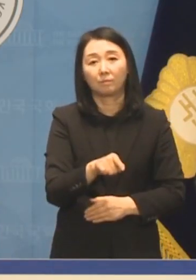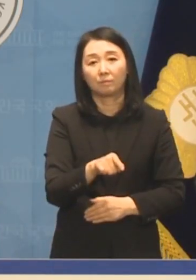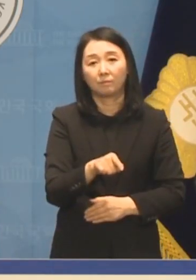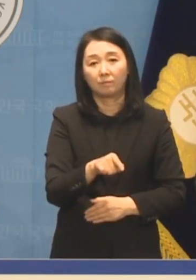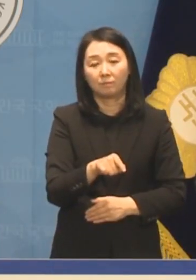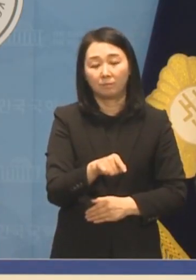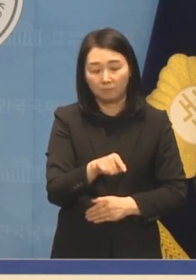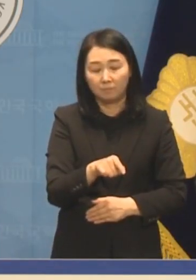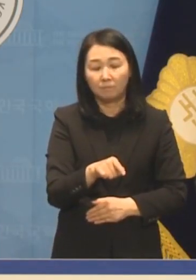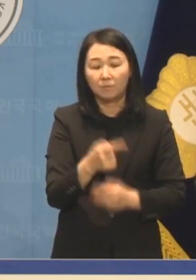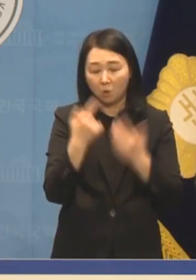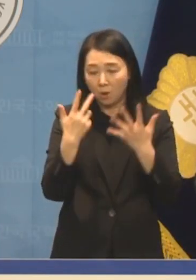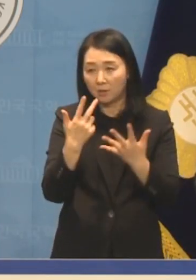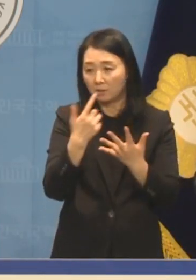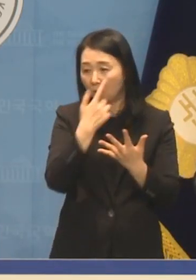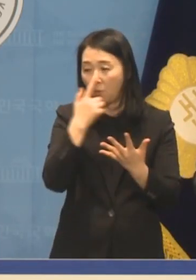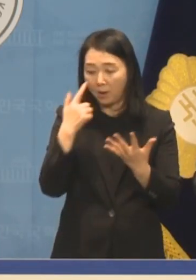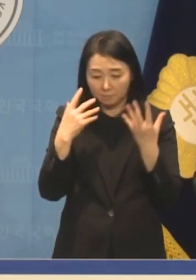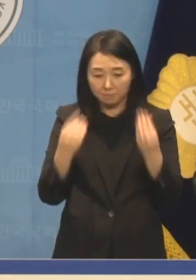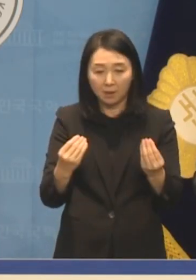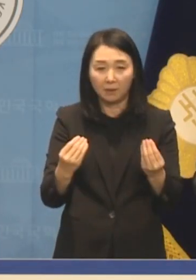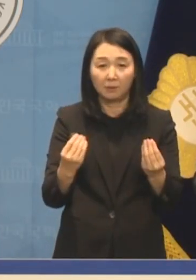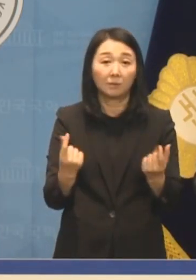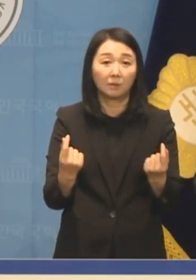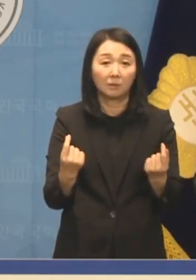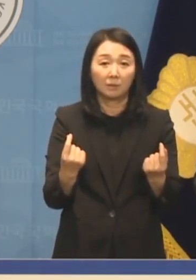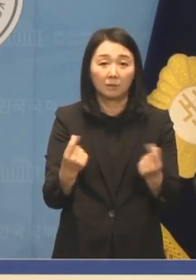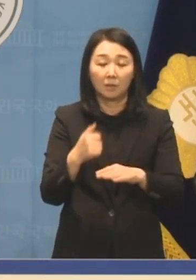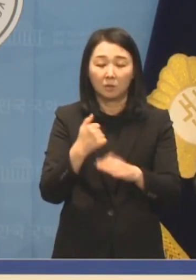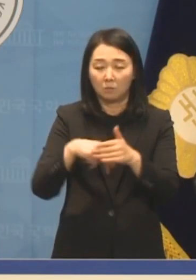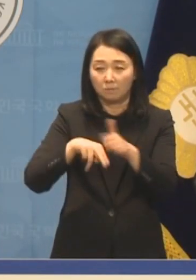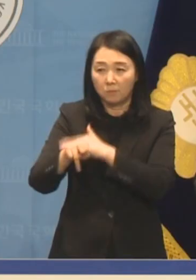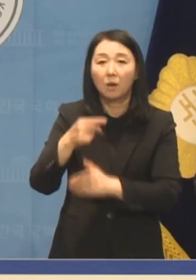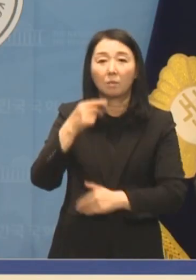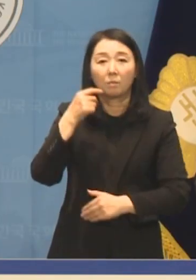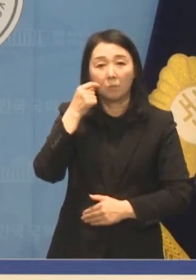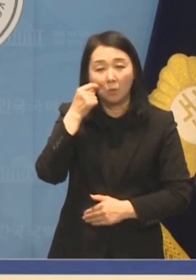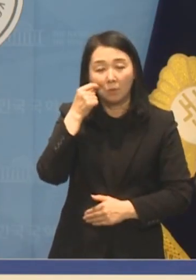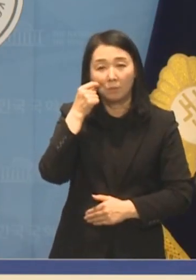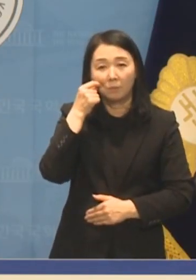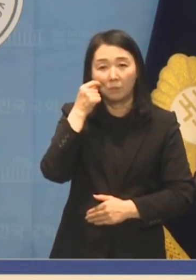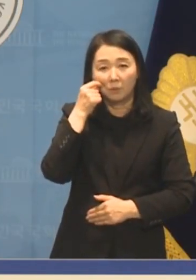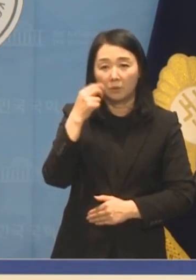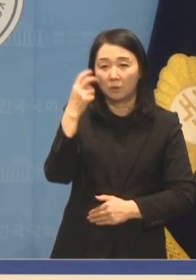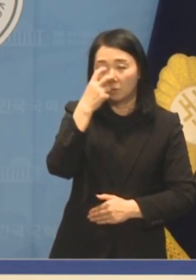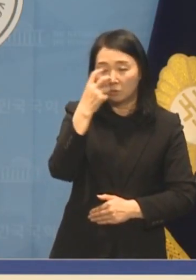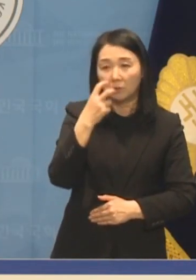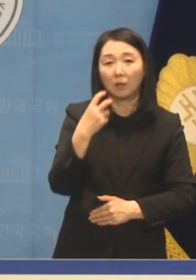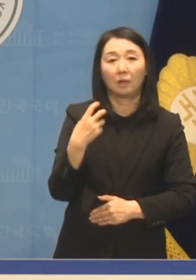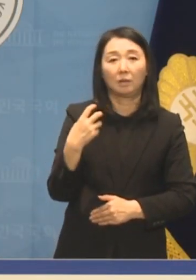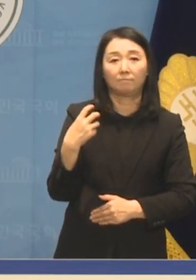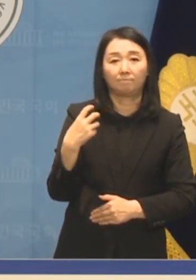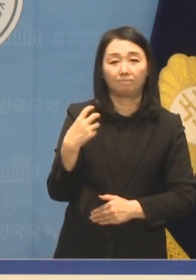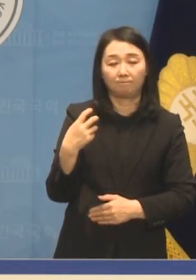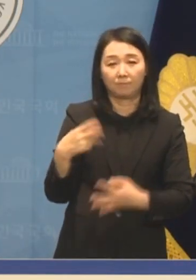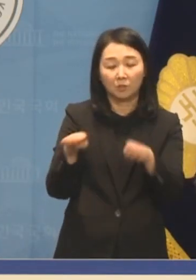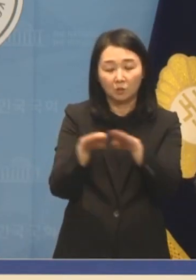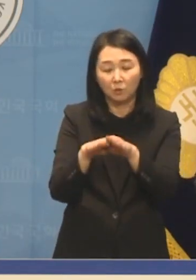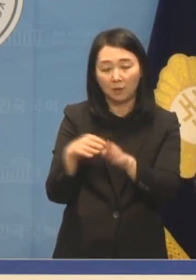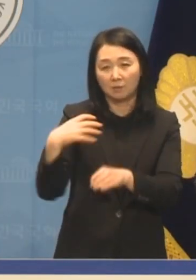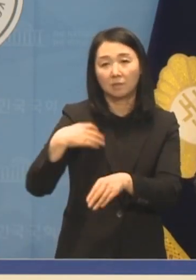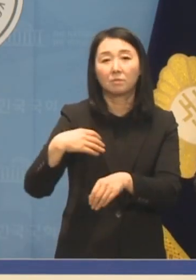명징한 발언들이 확인됐기 때문에 이에 대해서는 빠져나갈 수 없다. 수사기관도 책임감을 갖고 신속한